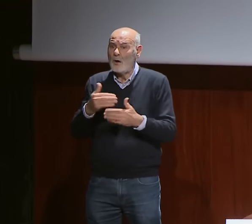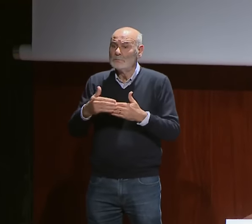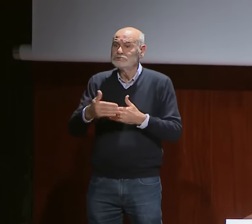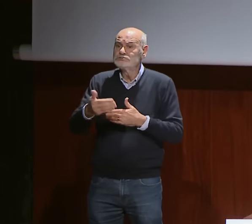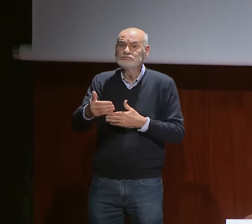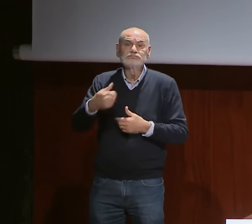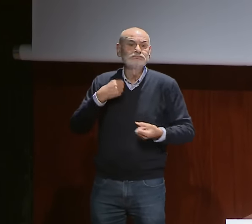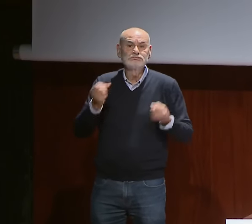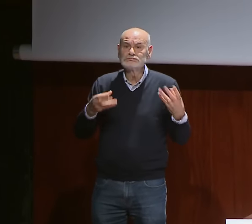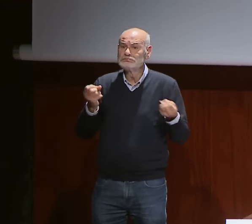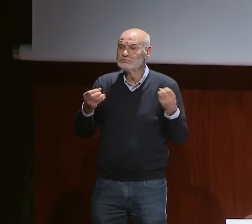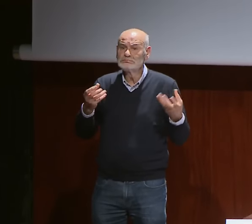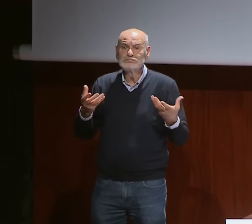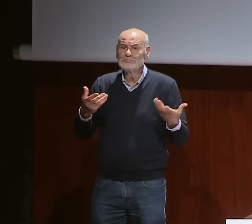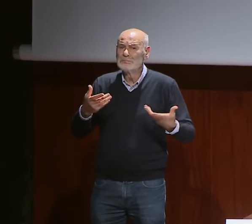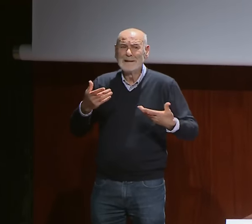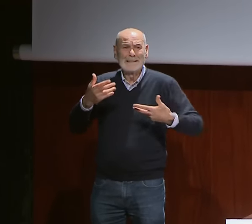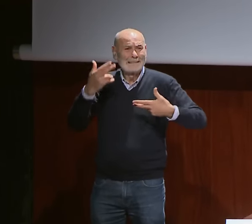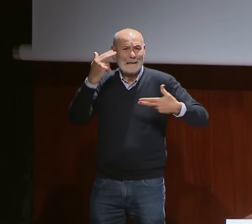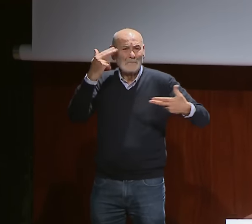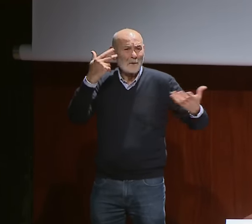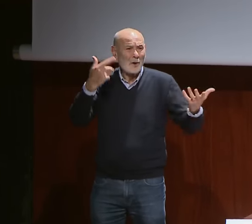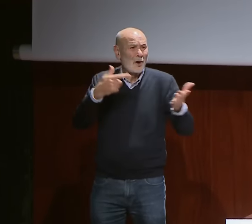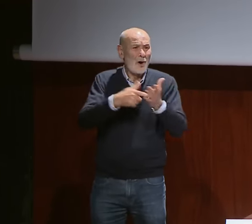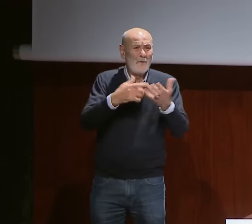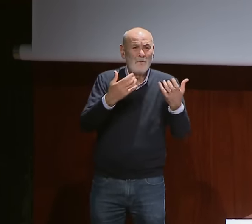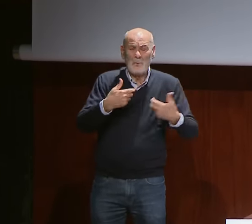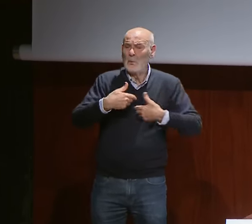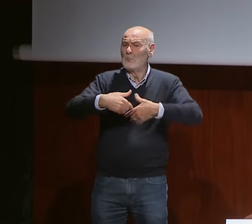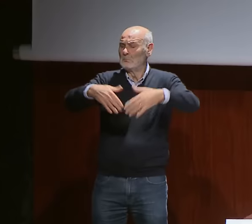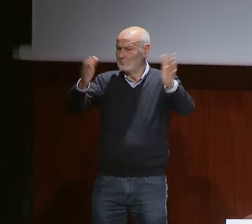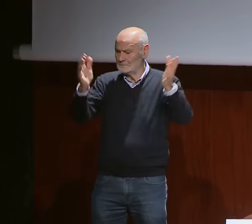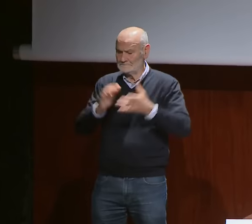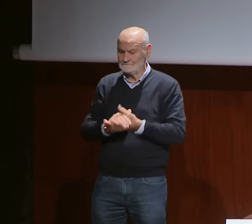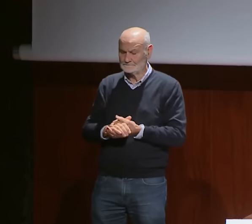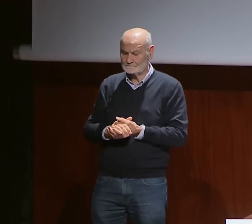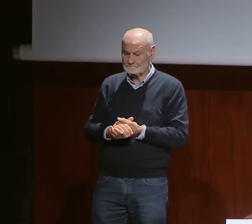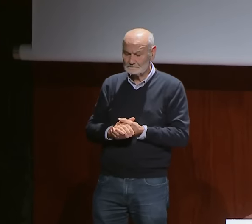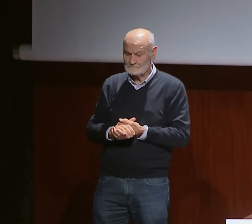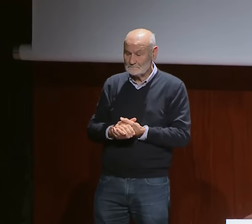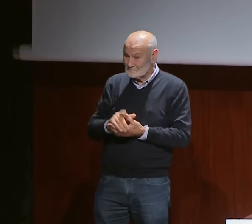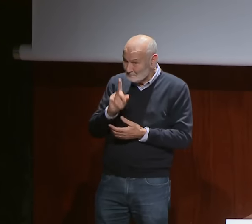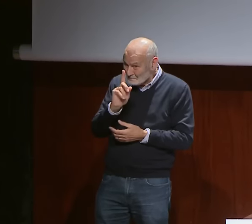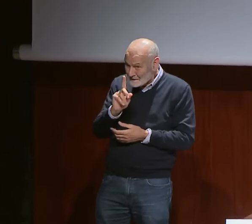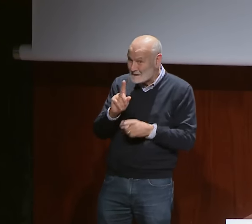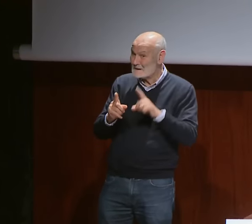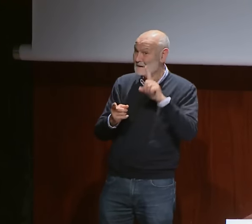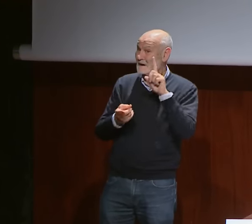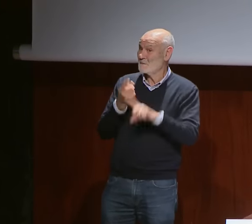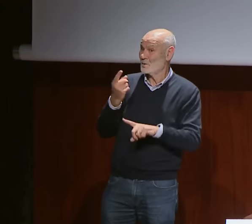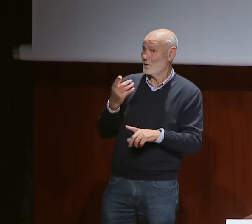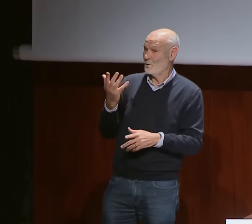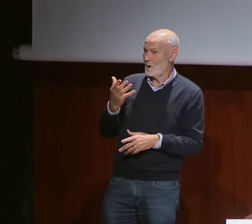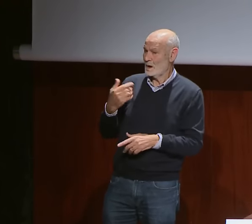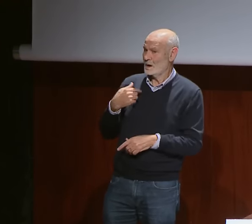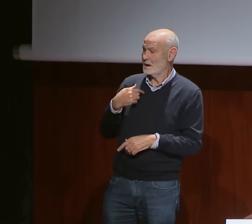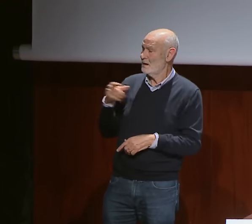j'étais très à l'aise, j'étais très content. Je continuais à faire mes petites vidéos, parfois voilà, sur ce qui me venait. Il n'y avait pas